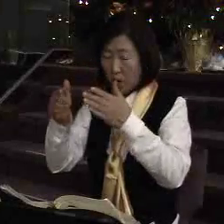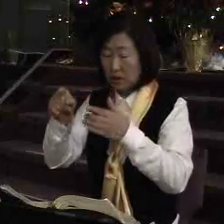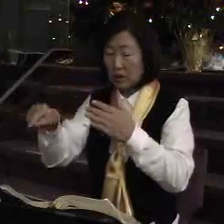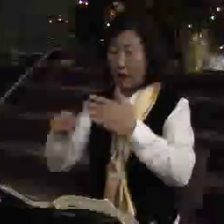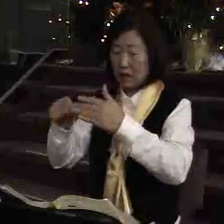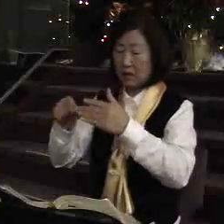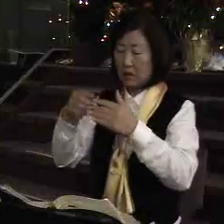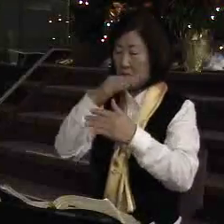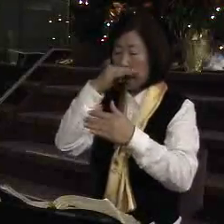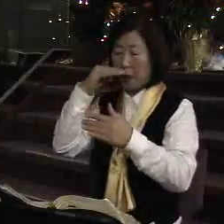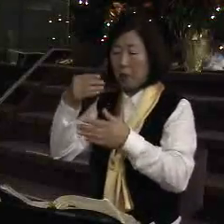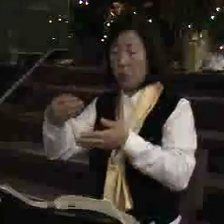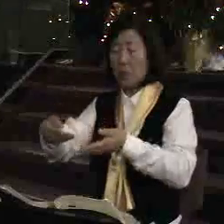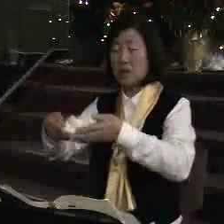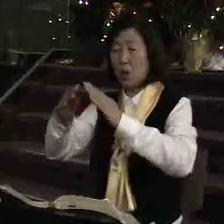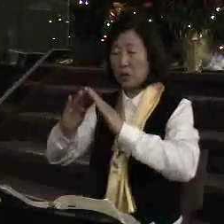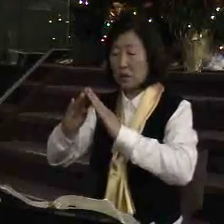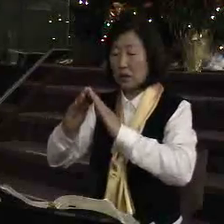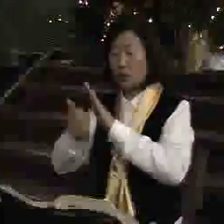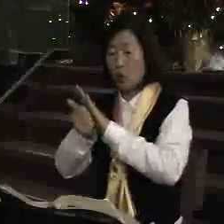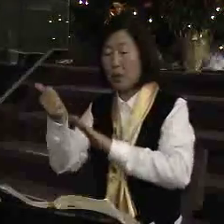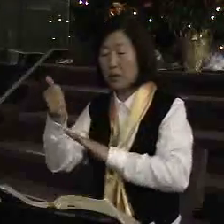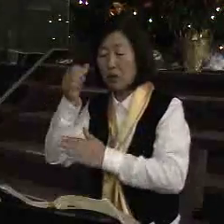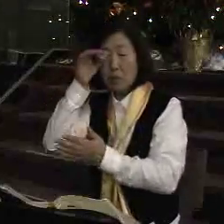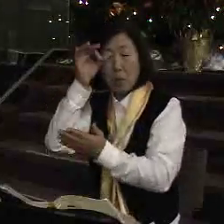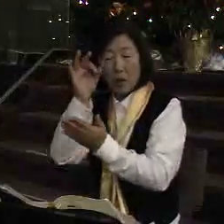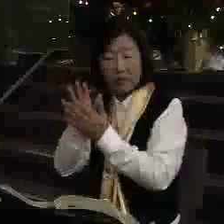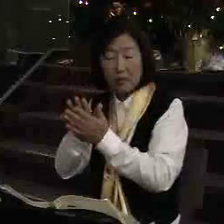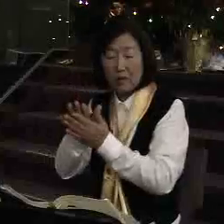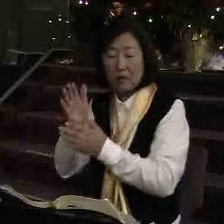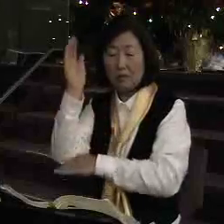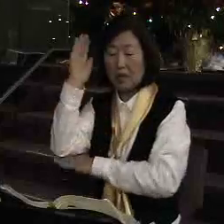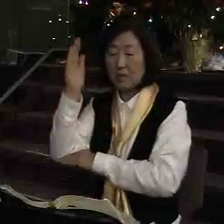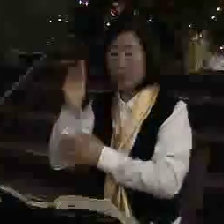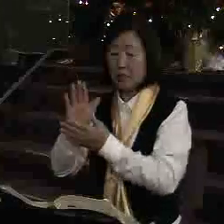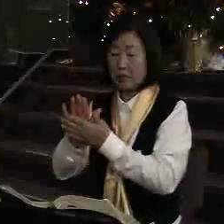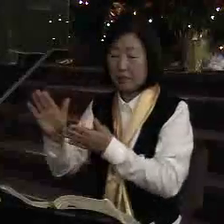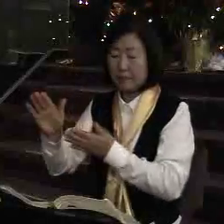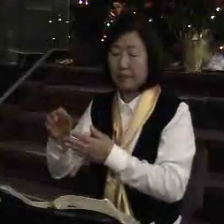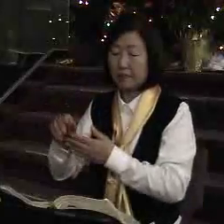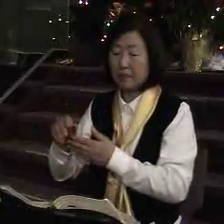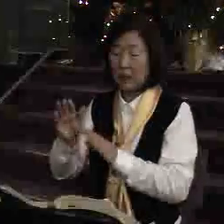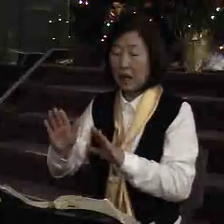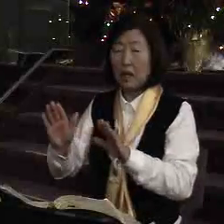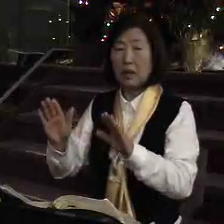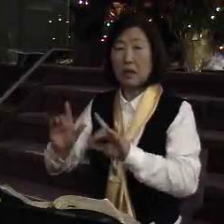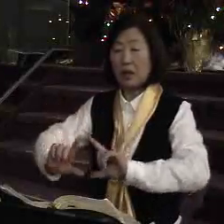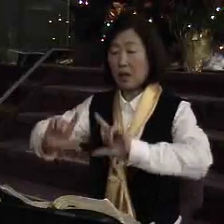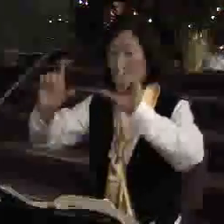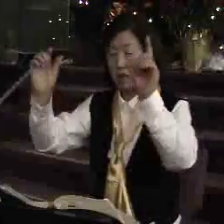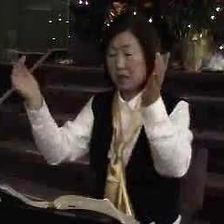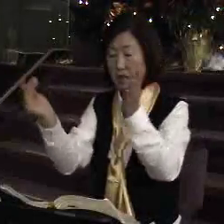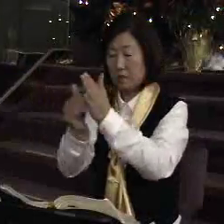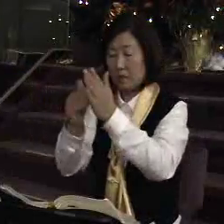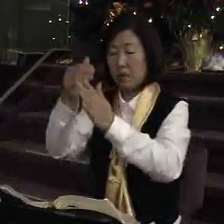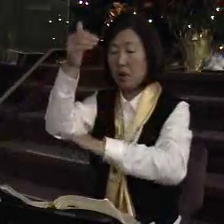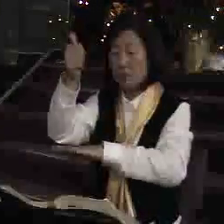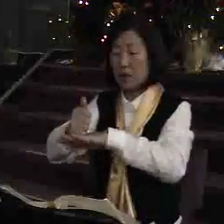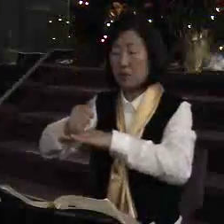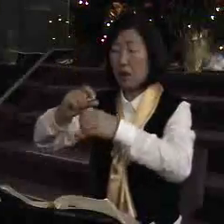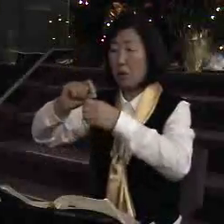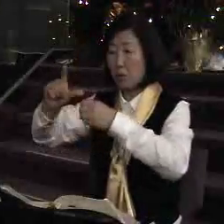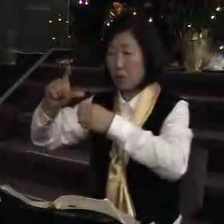우리가 바로 세워지기를 소망하며 왔던 말씀입니다. 이제 한 해를 마감하면서 이 갈라디아서의 마지막